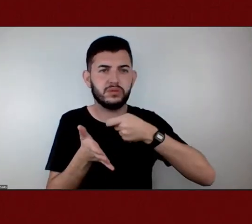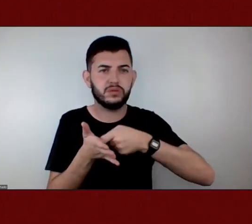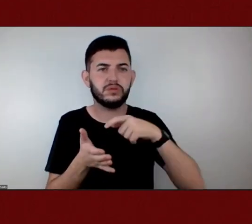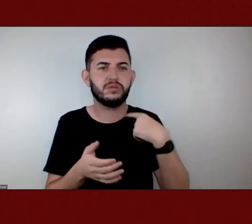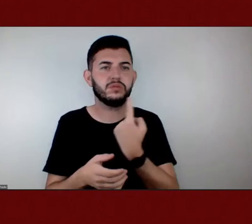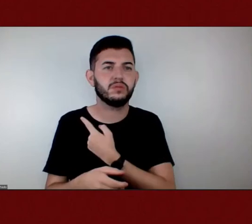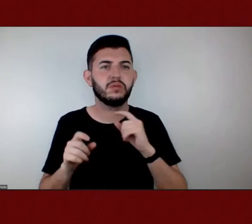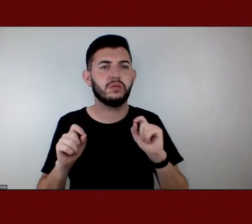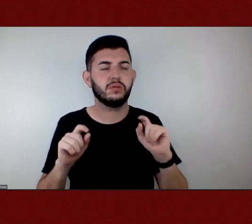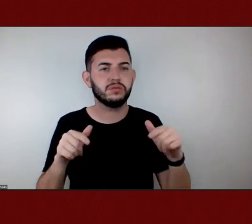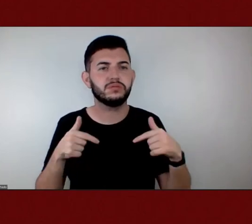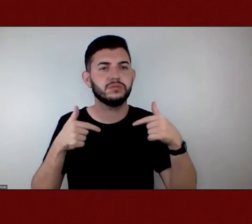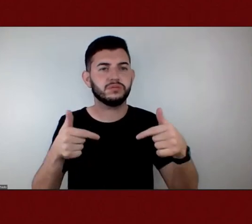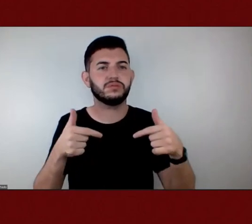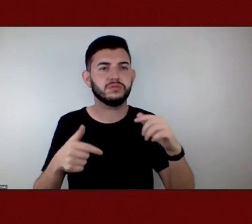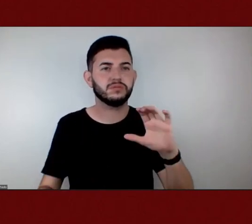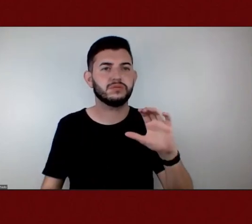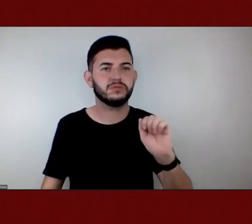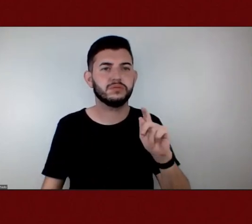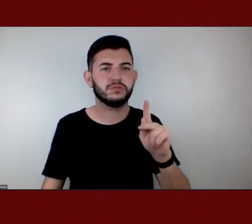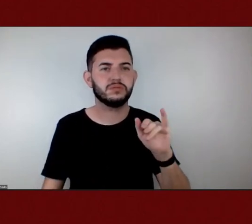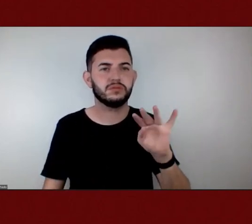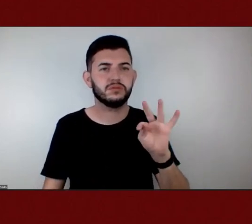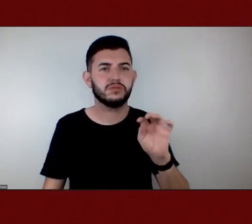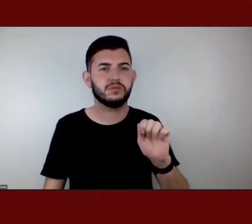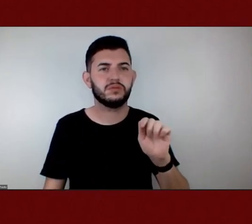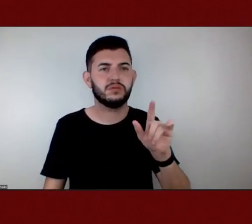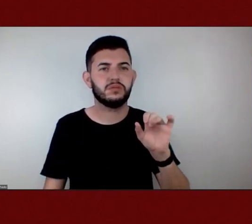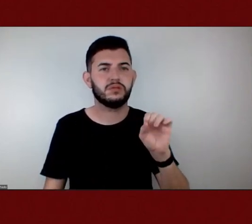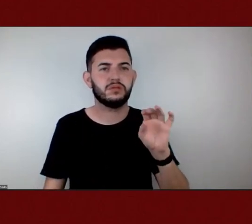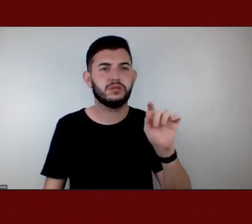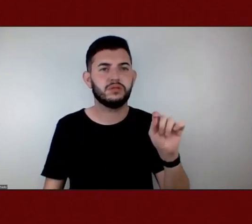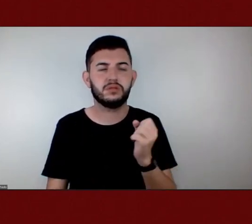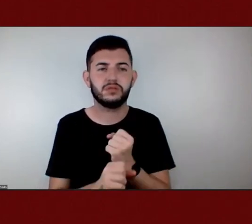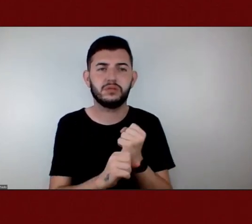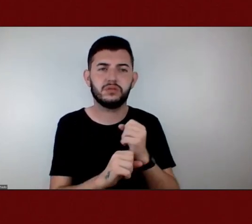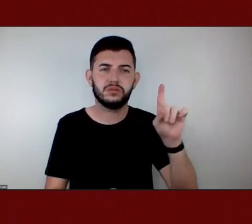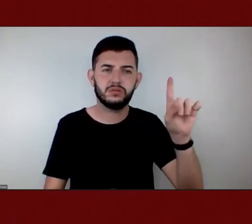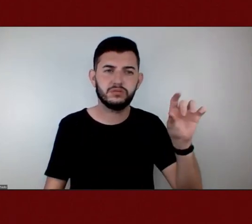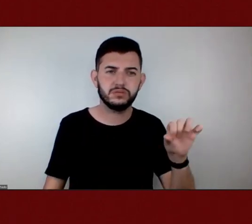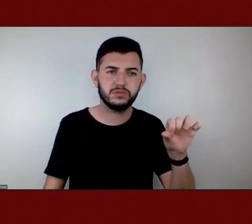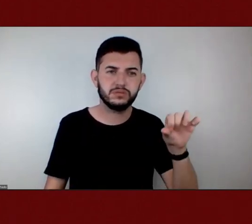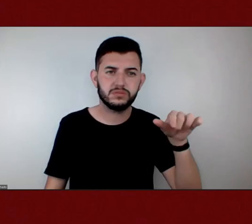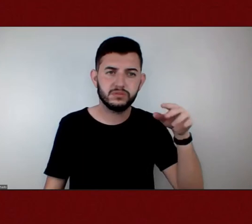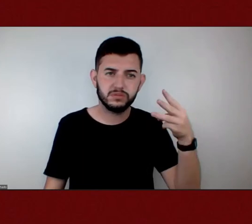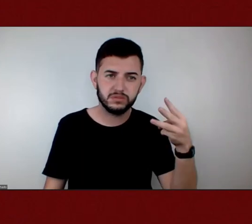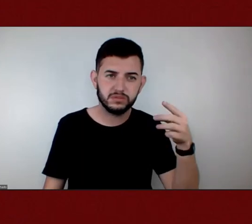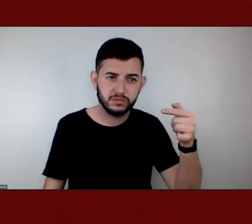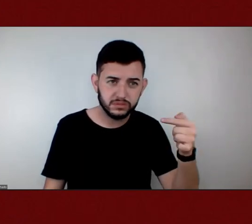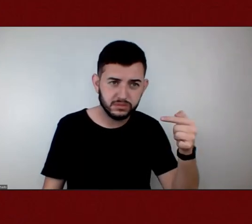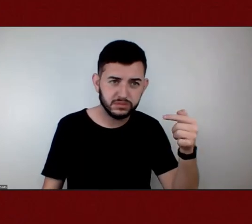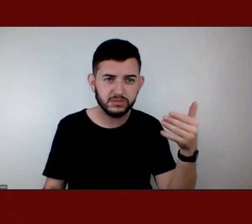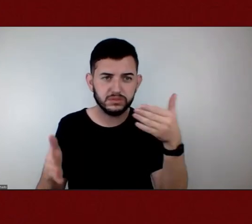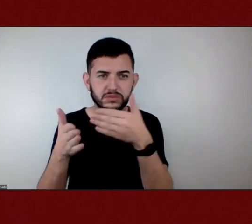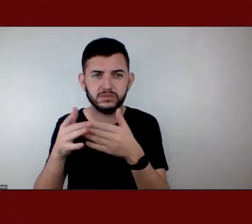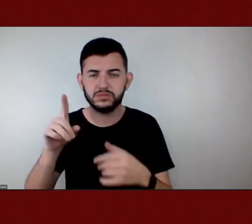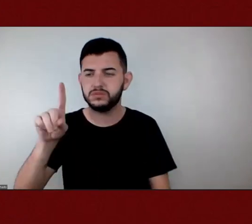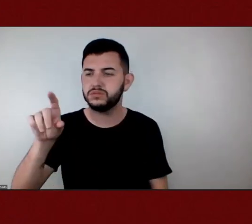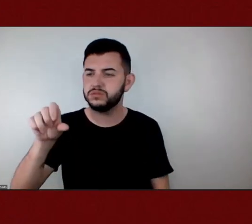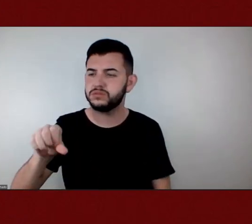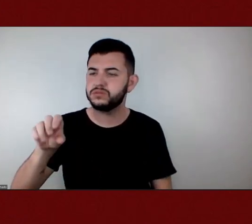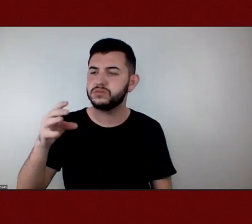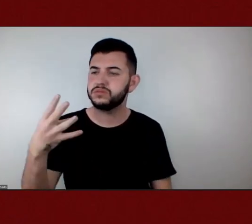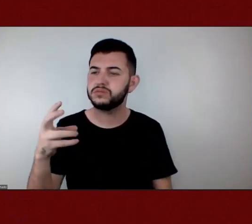entre 1937 e 1945. Em 1935,